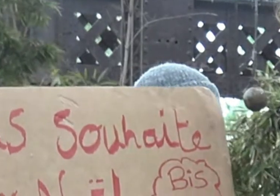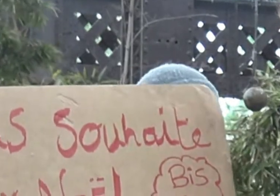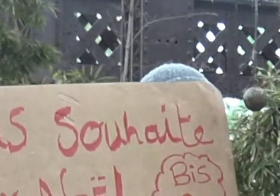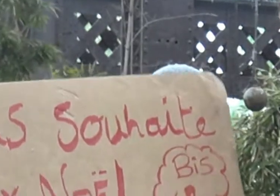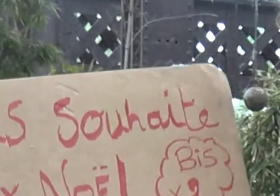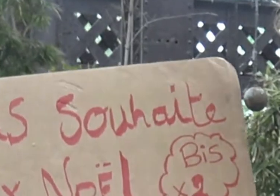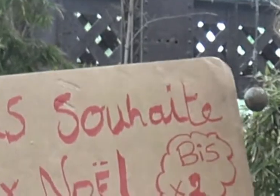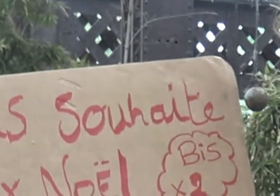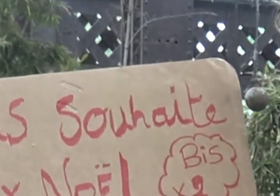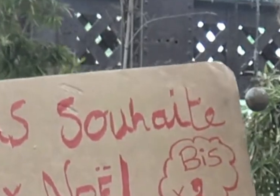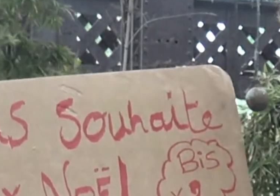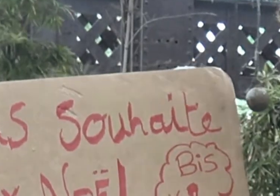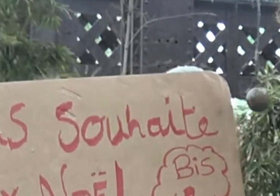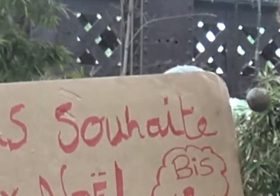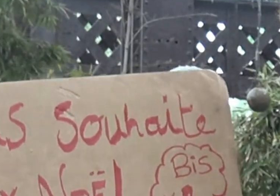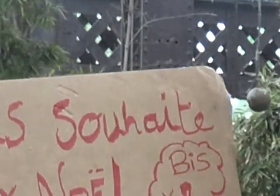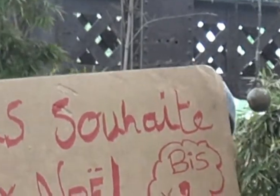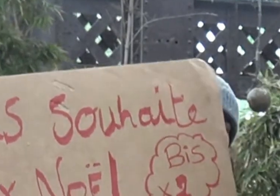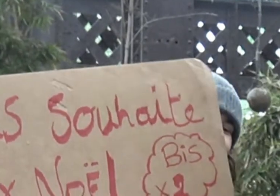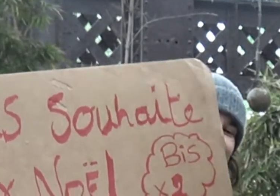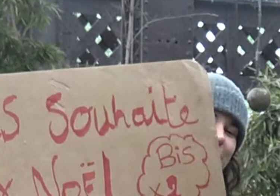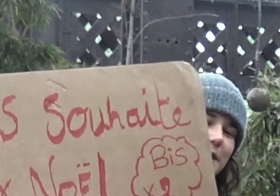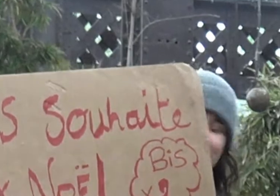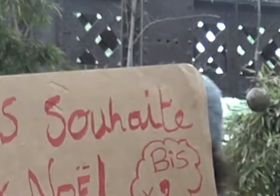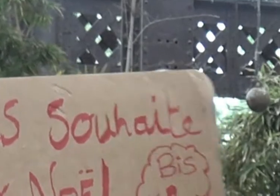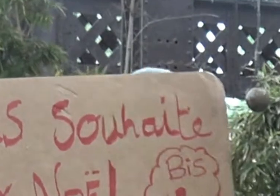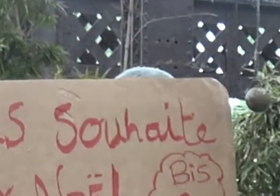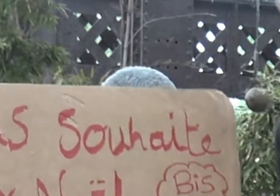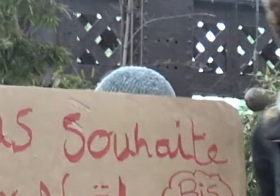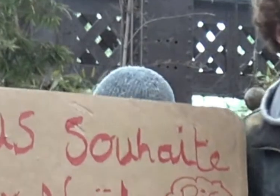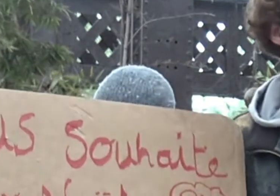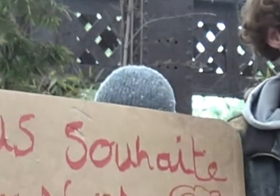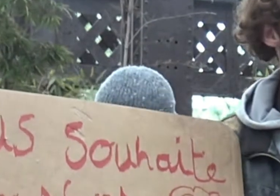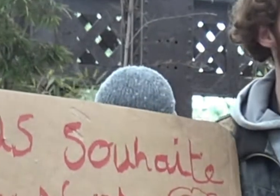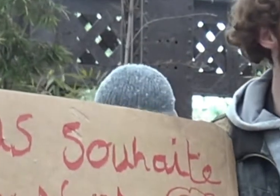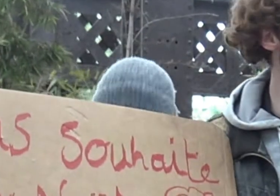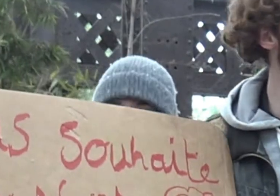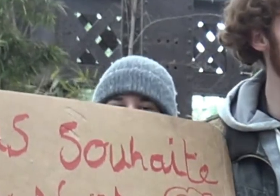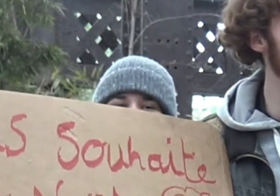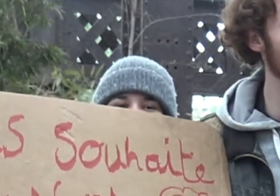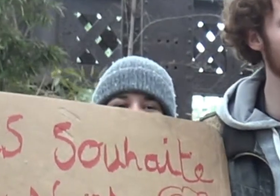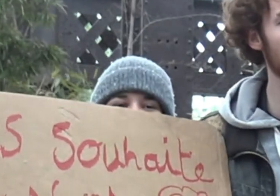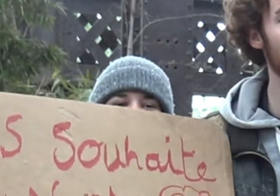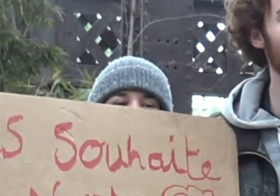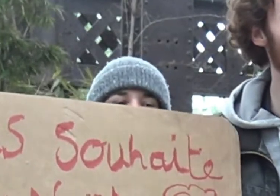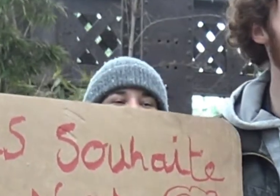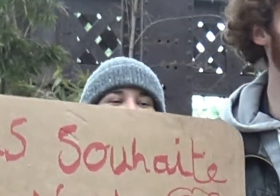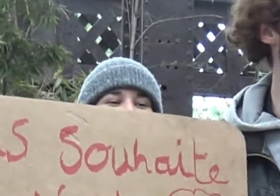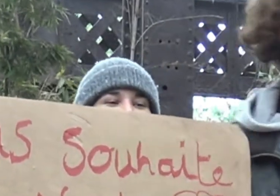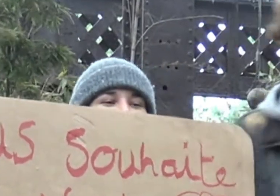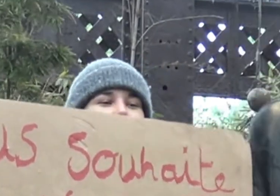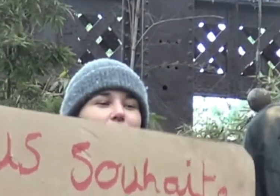naturel. Acheter, c'est pas naturel. Acheter, c'est pas naturel. Comme la publicité.